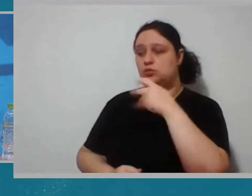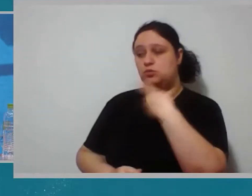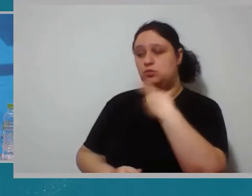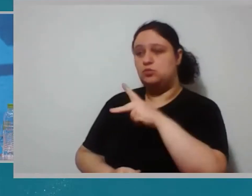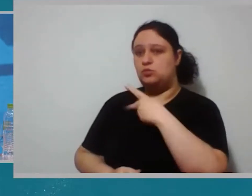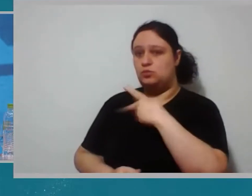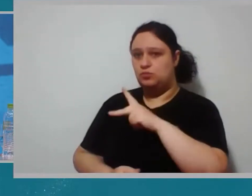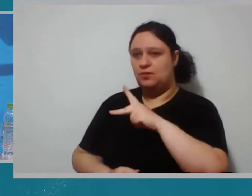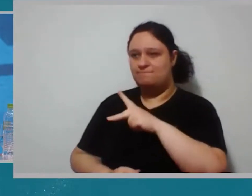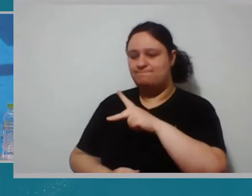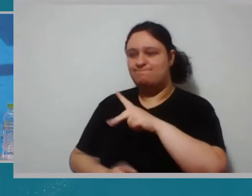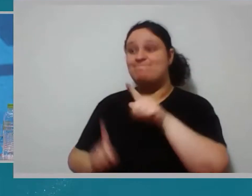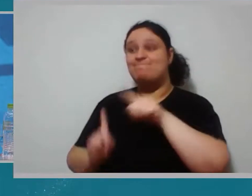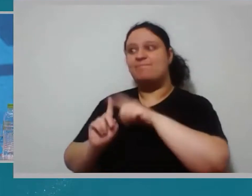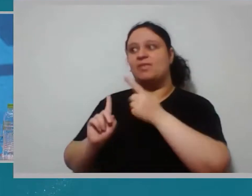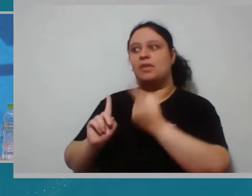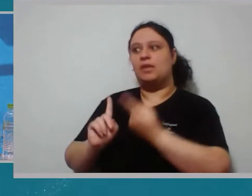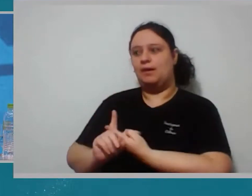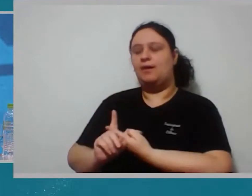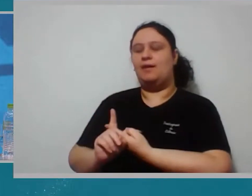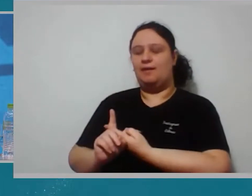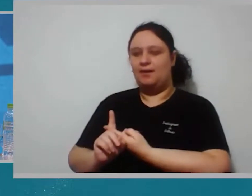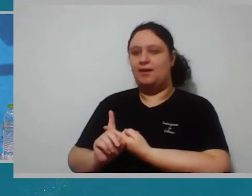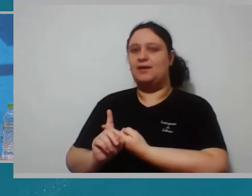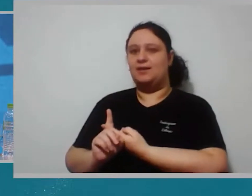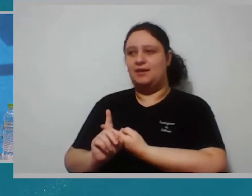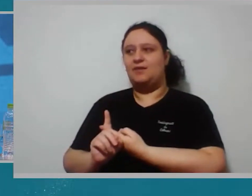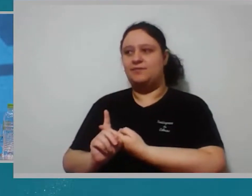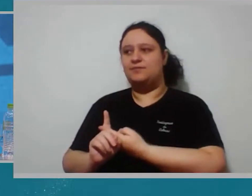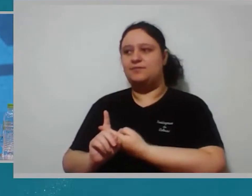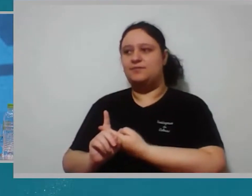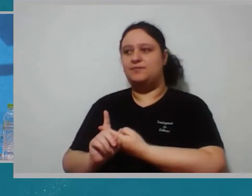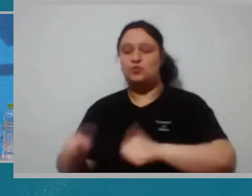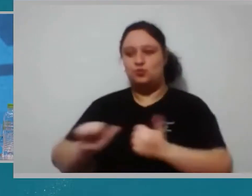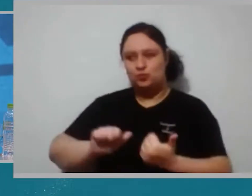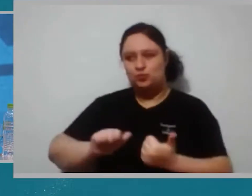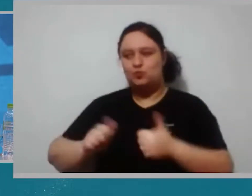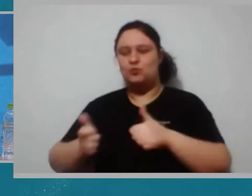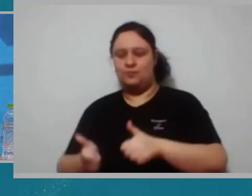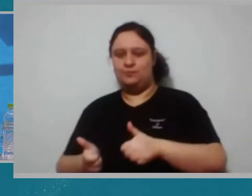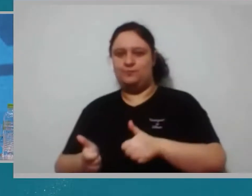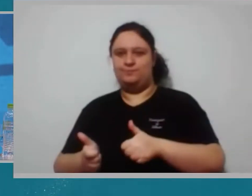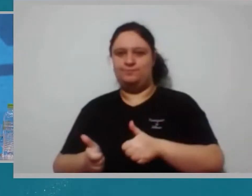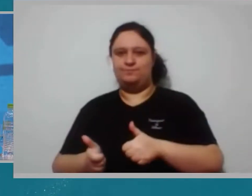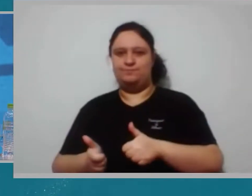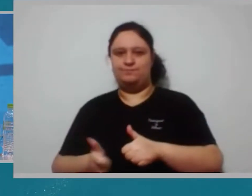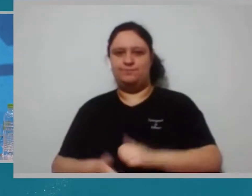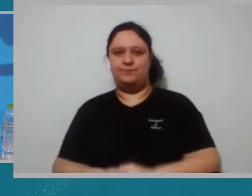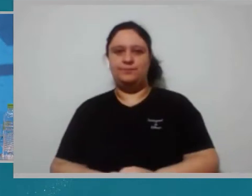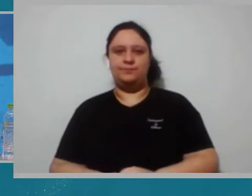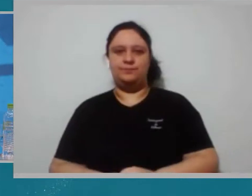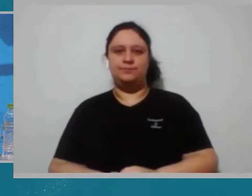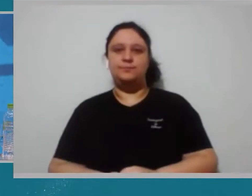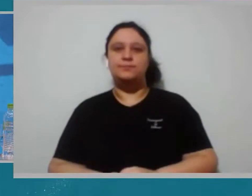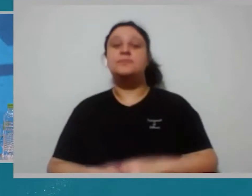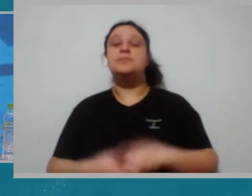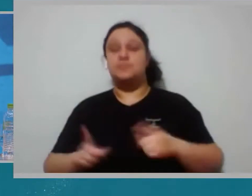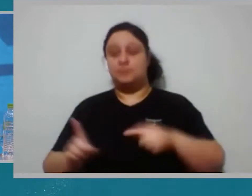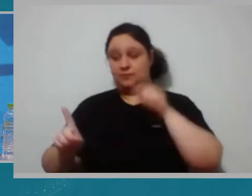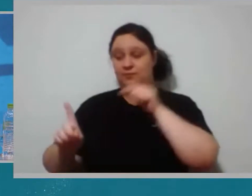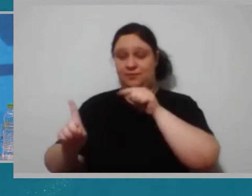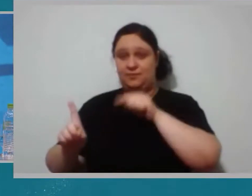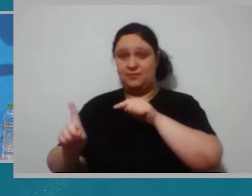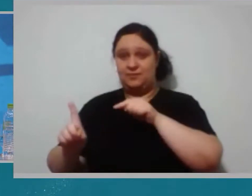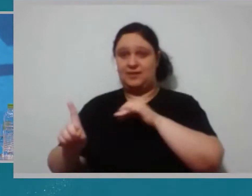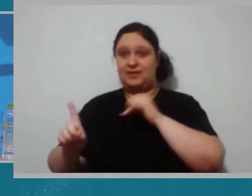ficou grávida de João Batista. Então ali, e essa Isabel é